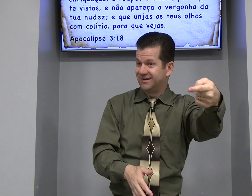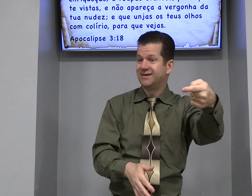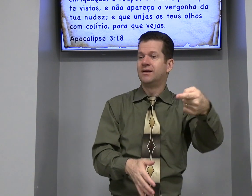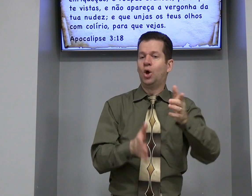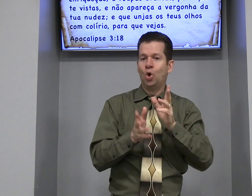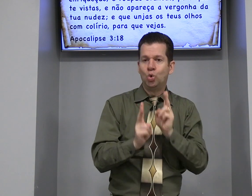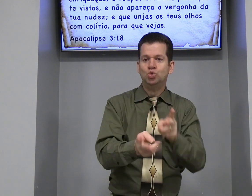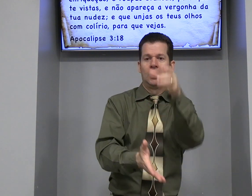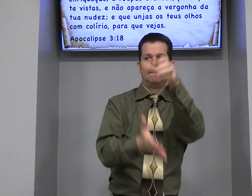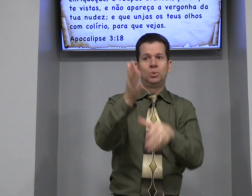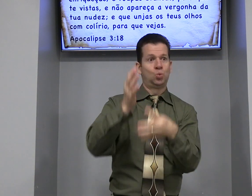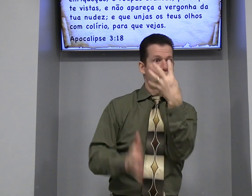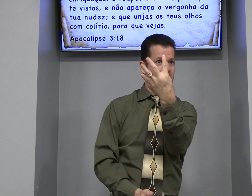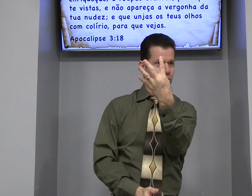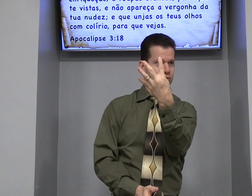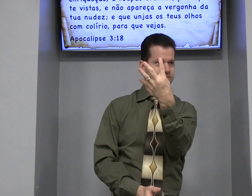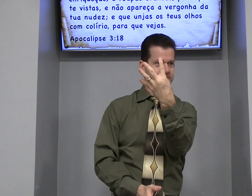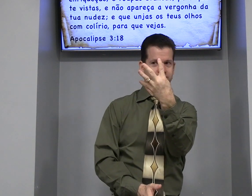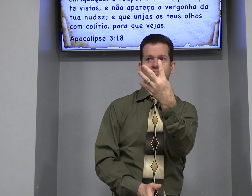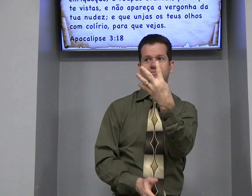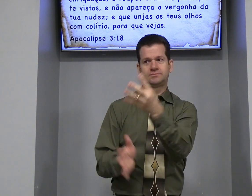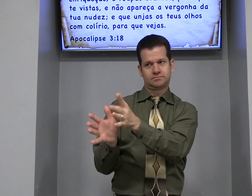Quarta-feira que vem, vamos continuar capítulo 4.